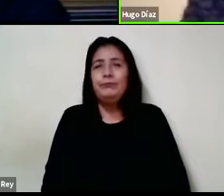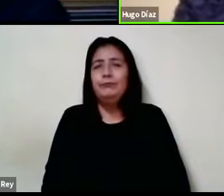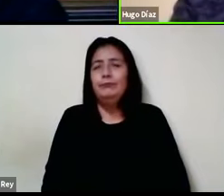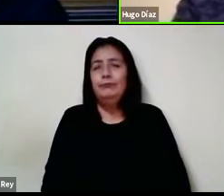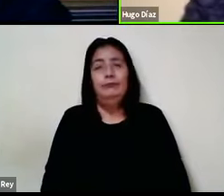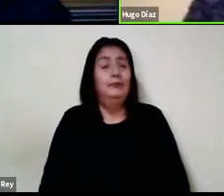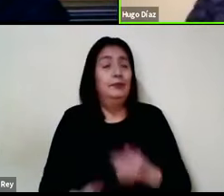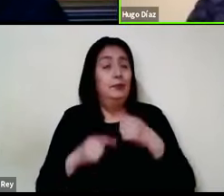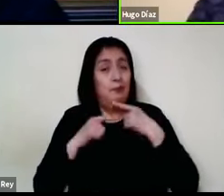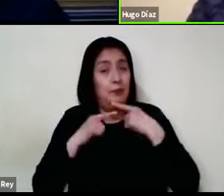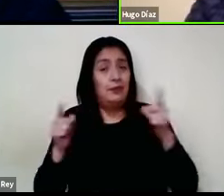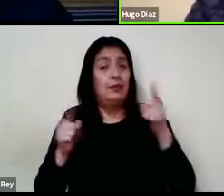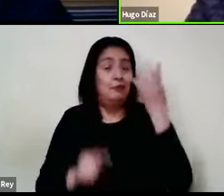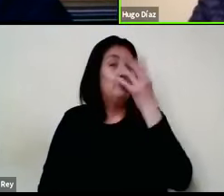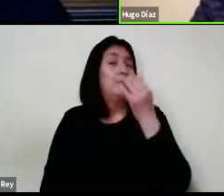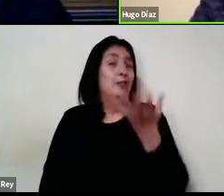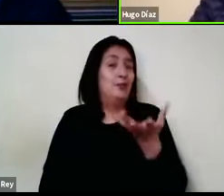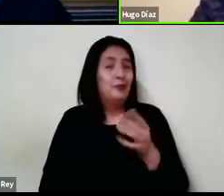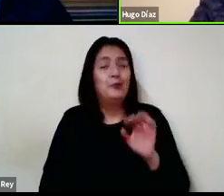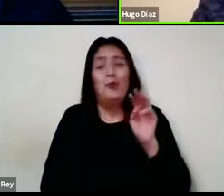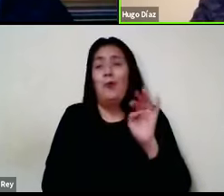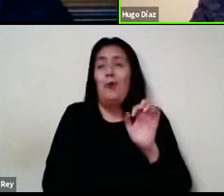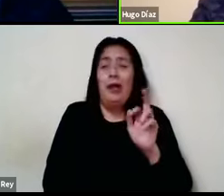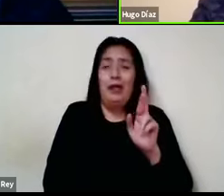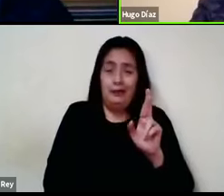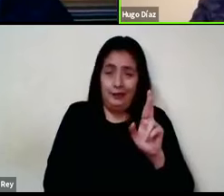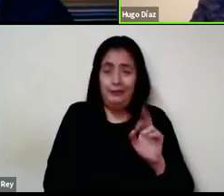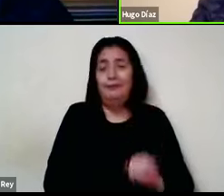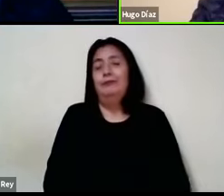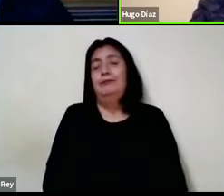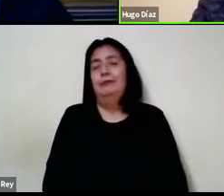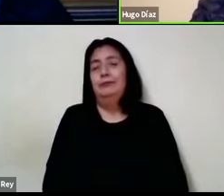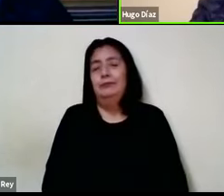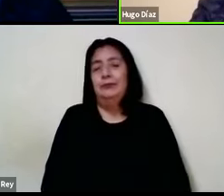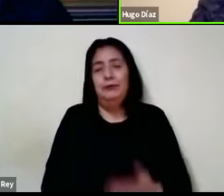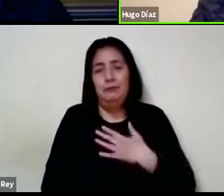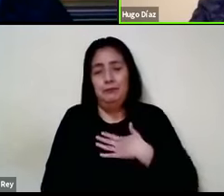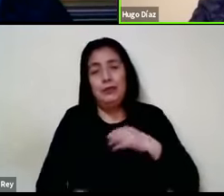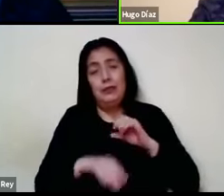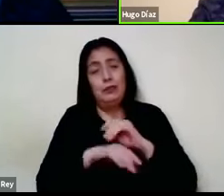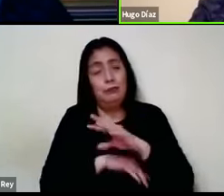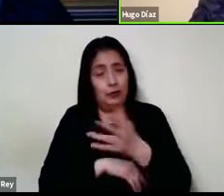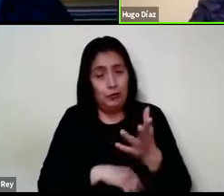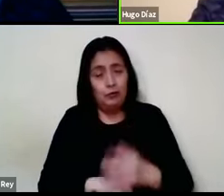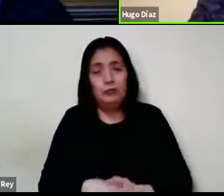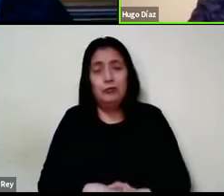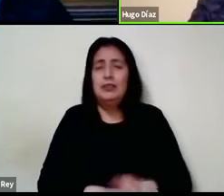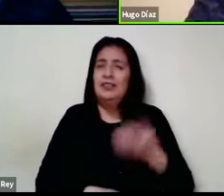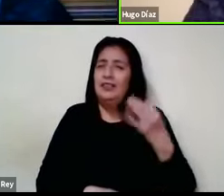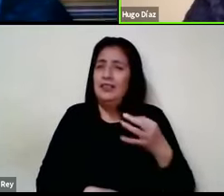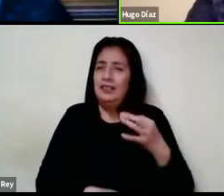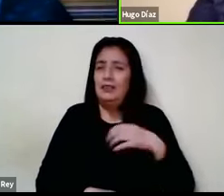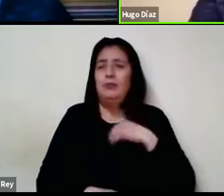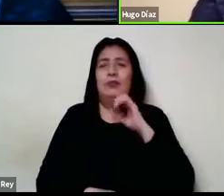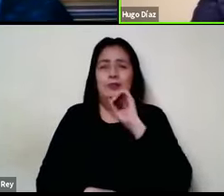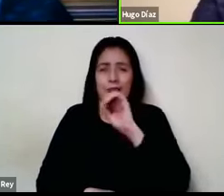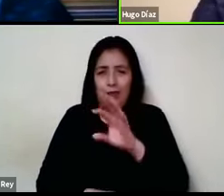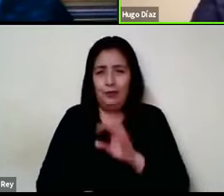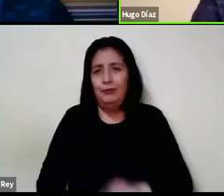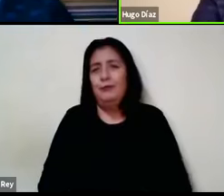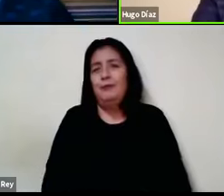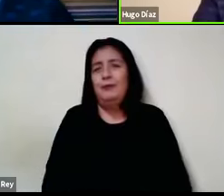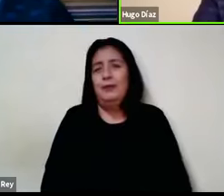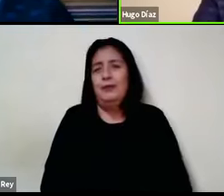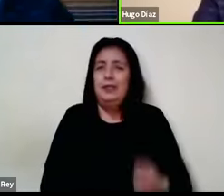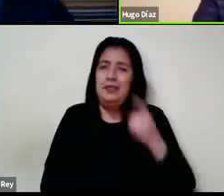Lindo mensaje, Walter. Y mi recomendación, que siempre te le he dicho, y